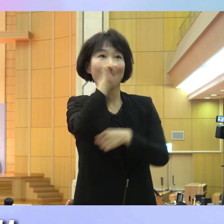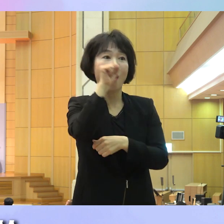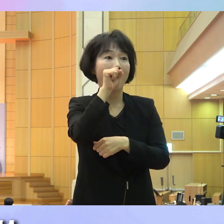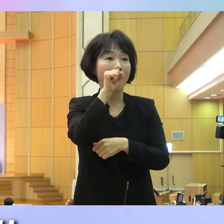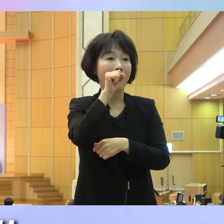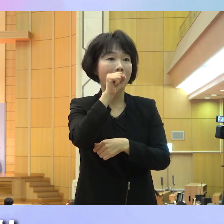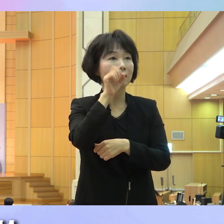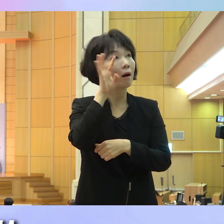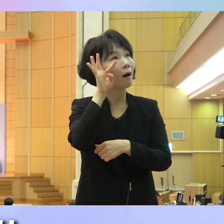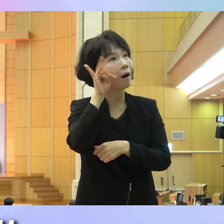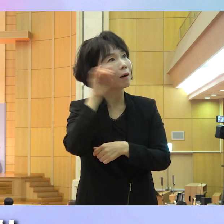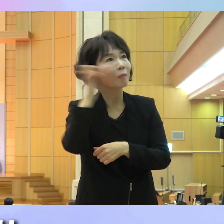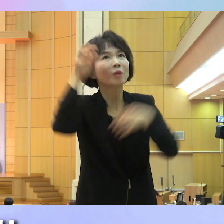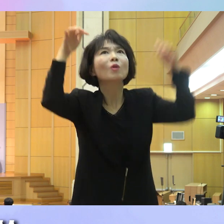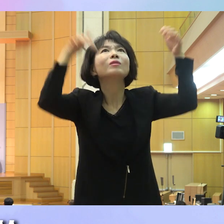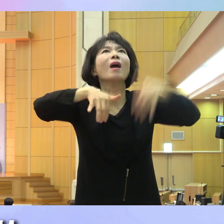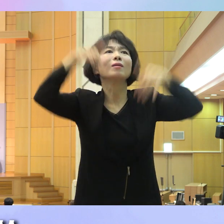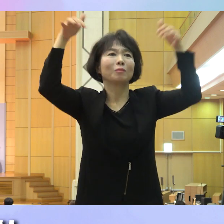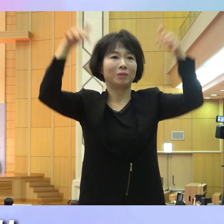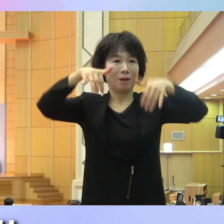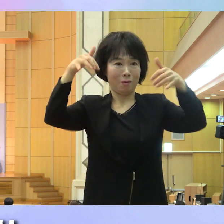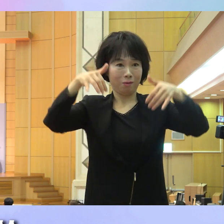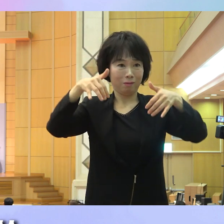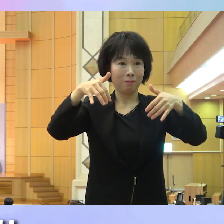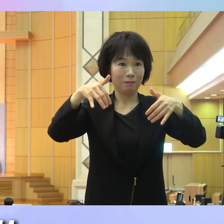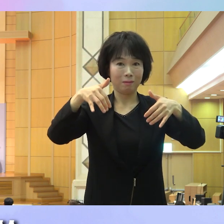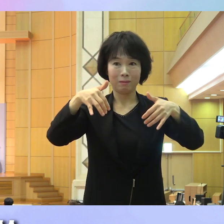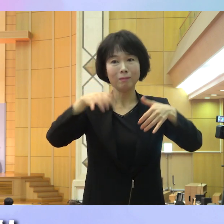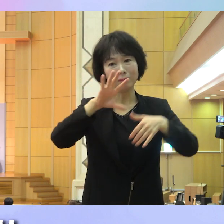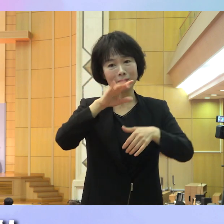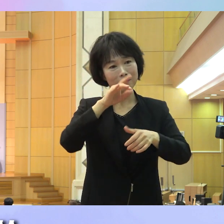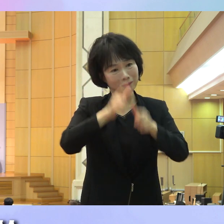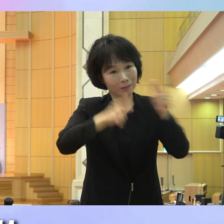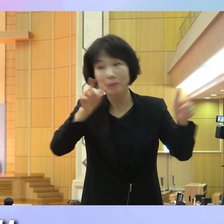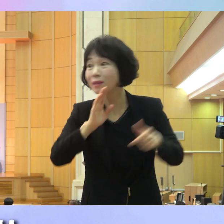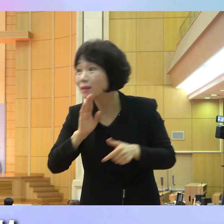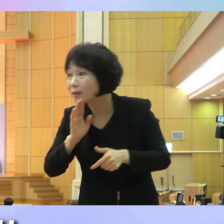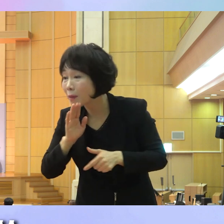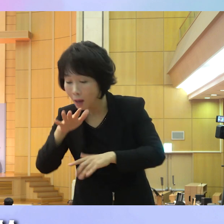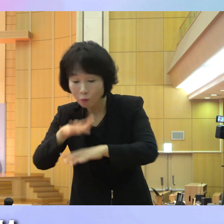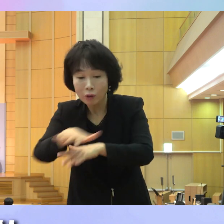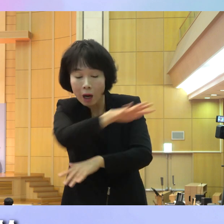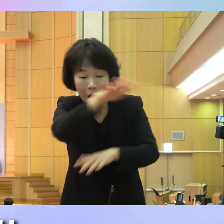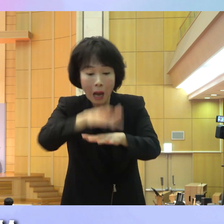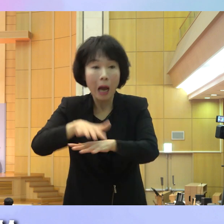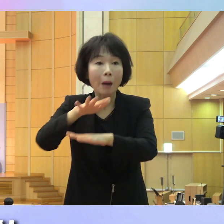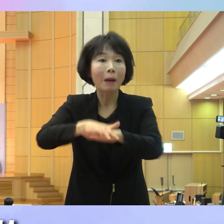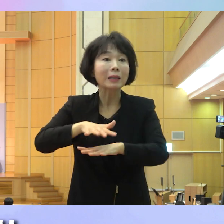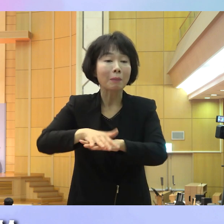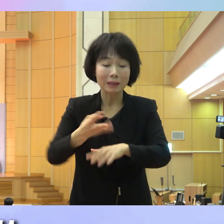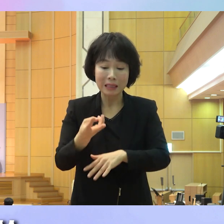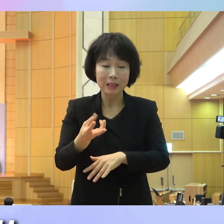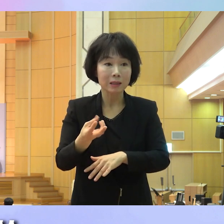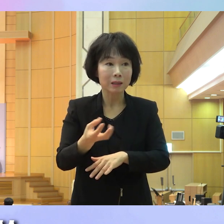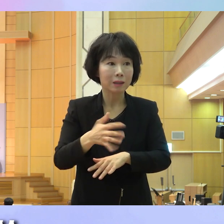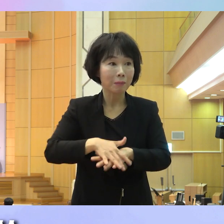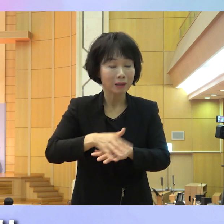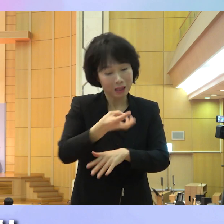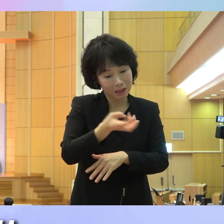때 비가 오고 좋은 계절이라도 농사를 지으려면 씨앗을 뿌려야 될 거